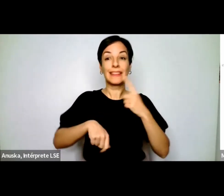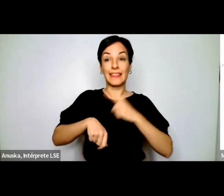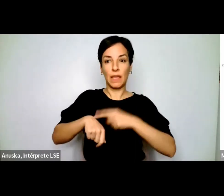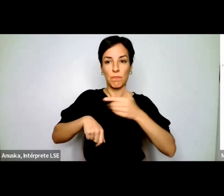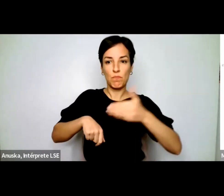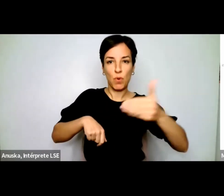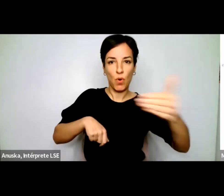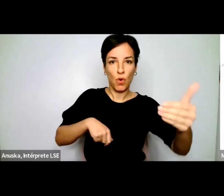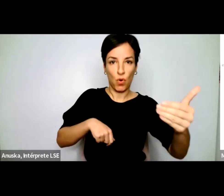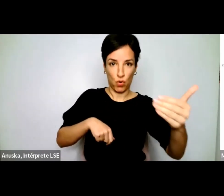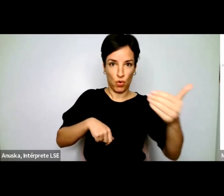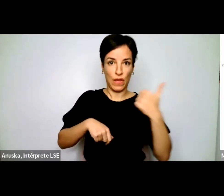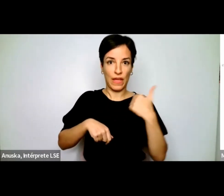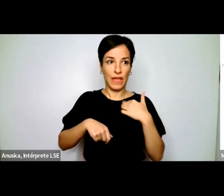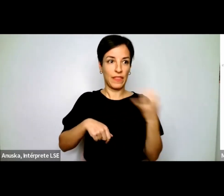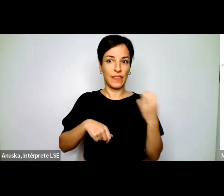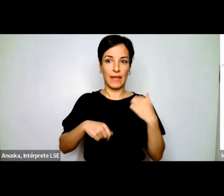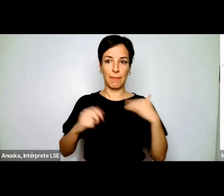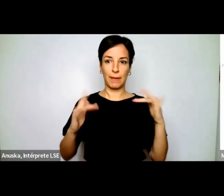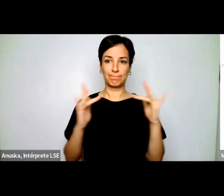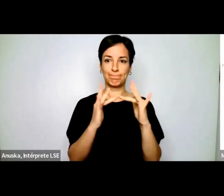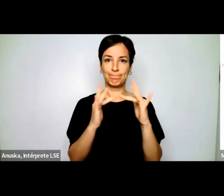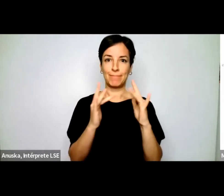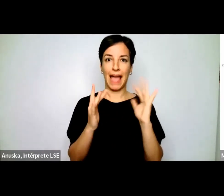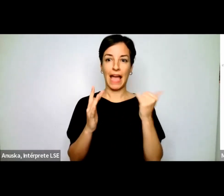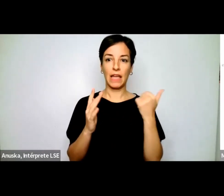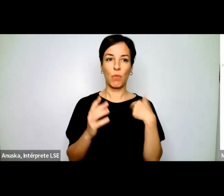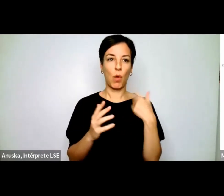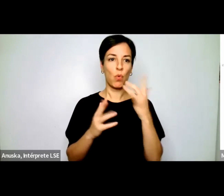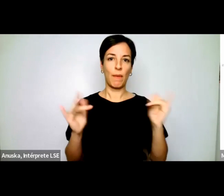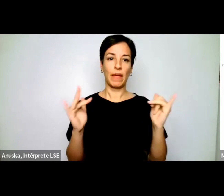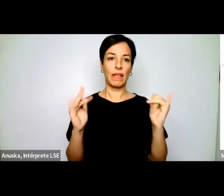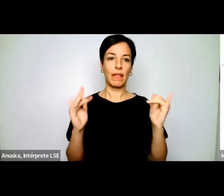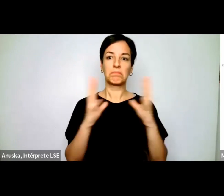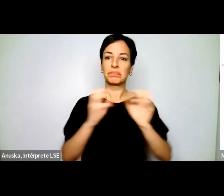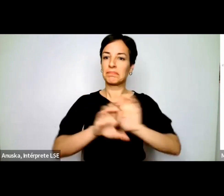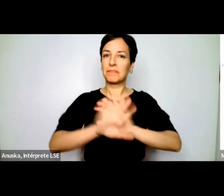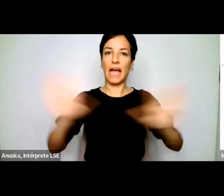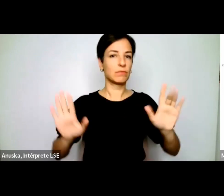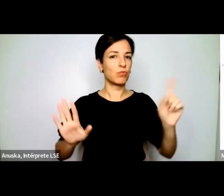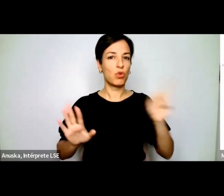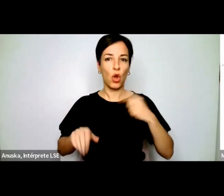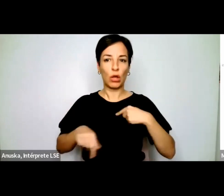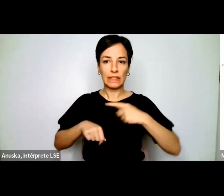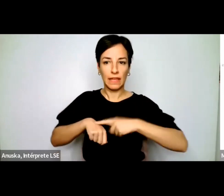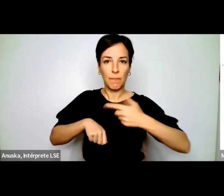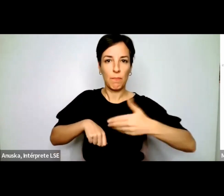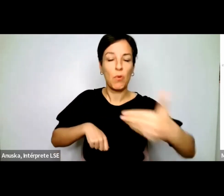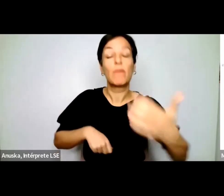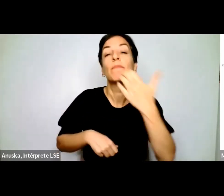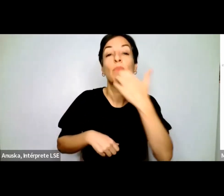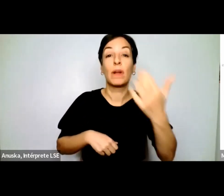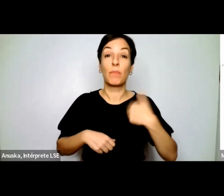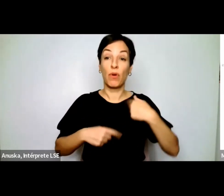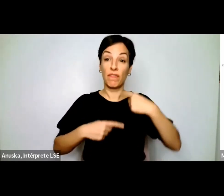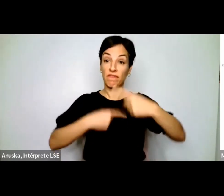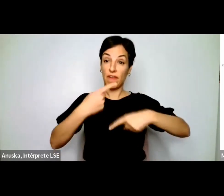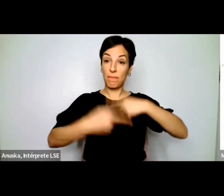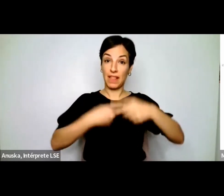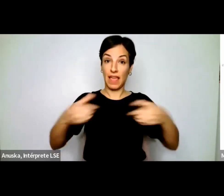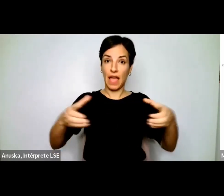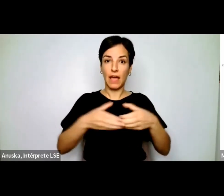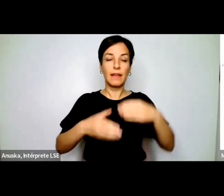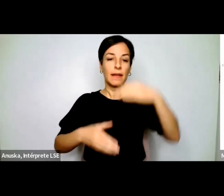la otra parte. Se da mucho mediaciones familiares, entre familias,